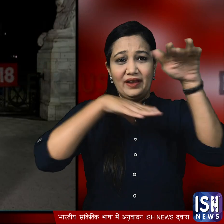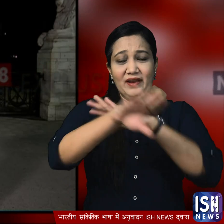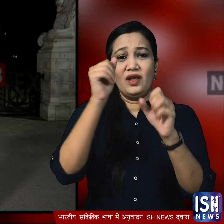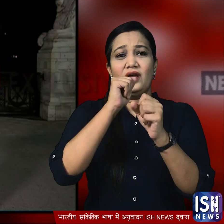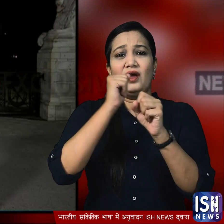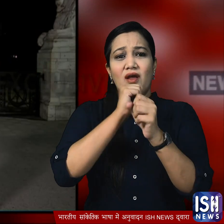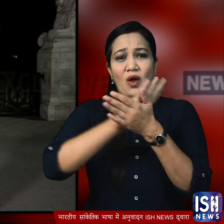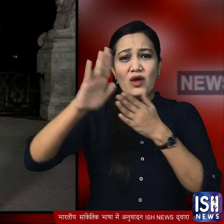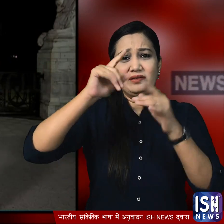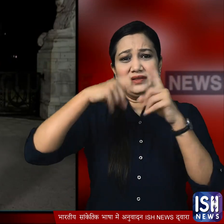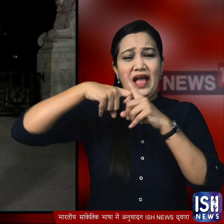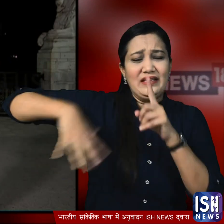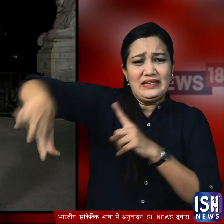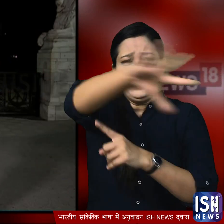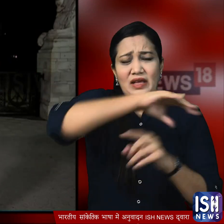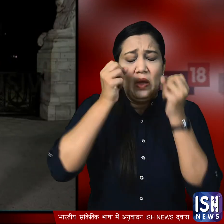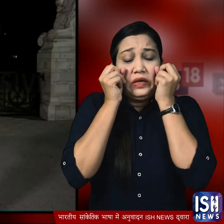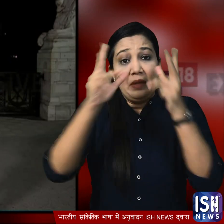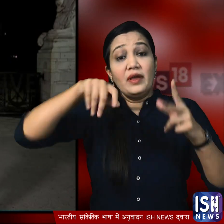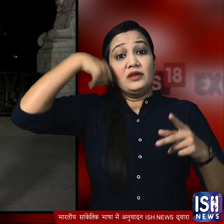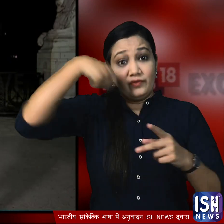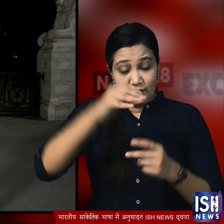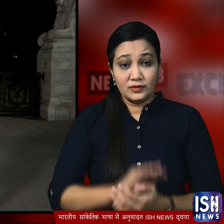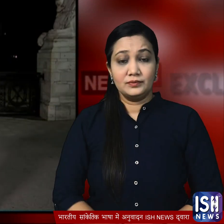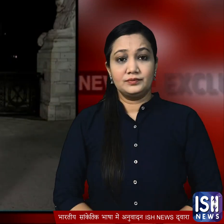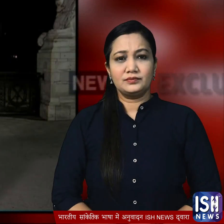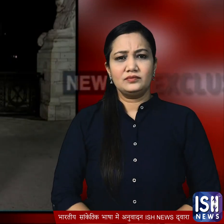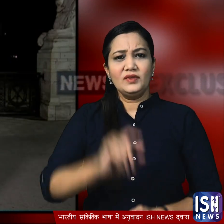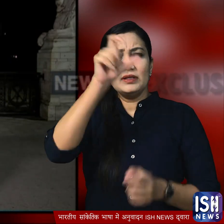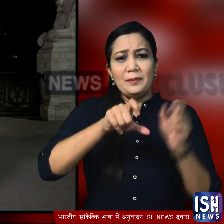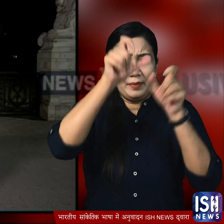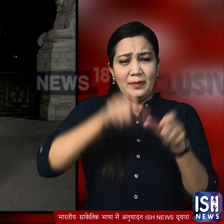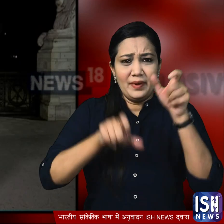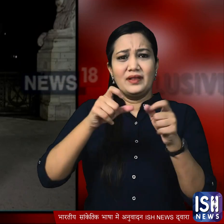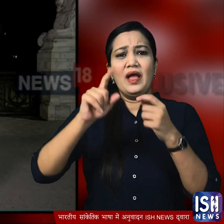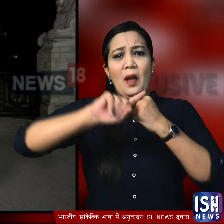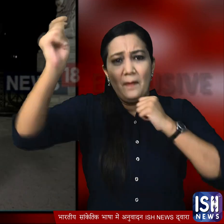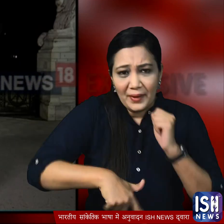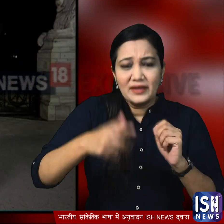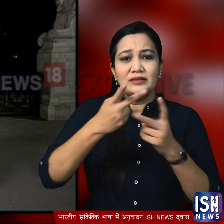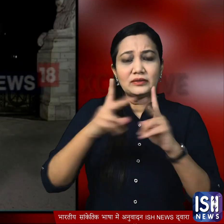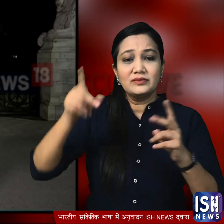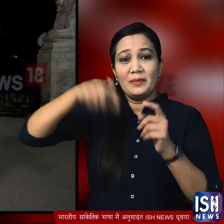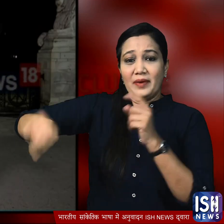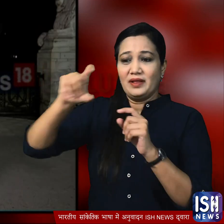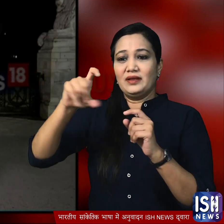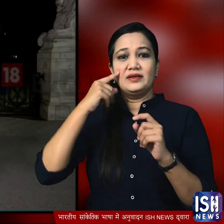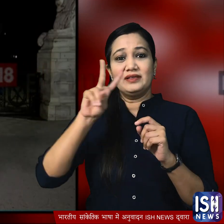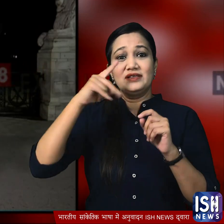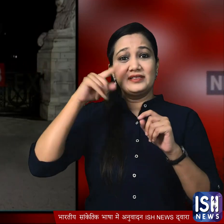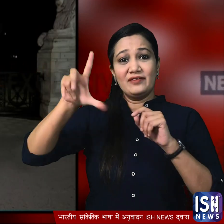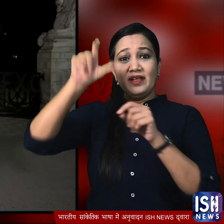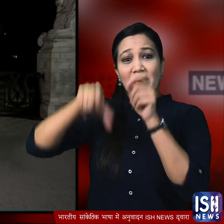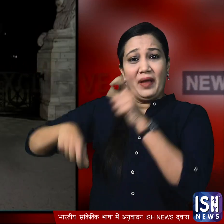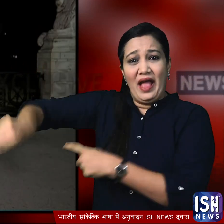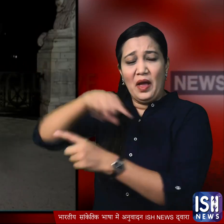दिल्ली के हौस खास इलाके से हैरान कर देने वाला एक वीडियो सामने आया जिसमें कुछ लोगों ने चालान कटने पर सिविल डिफेंस के